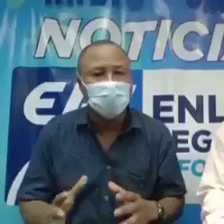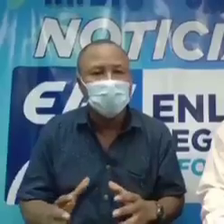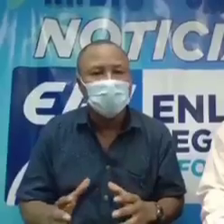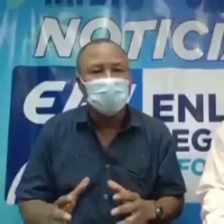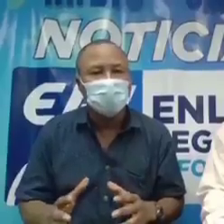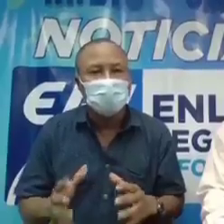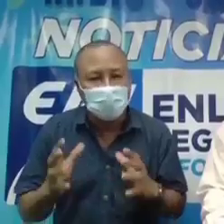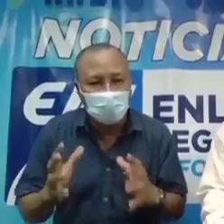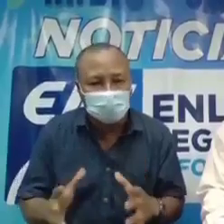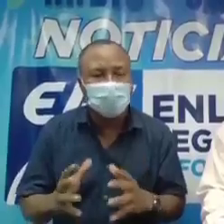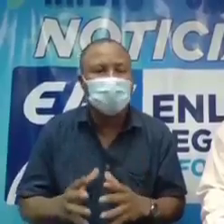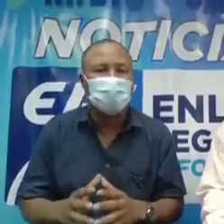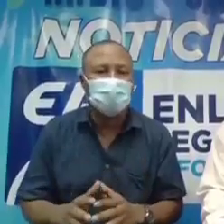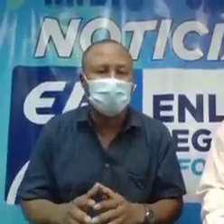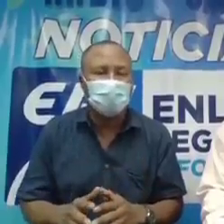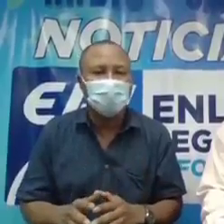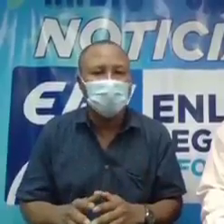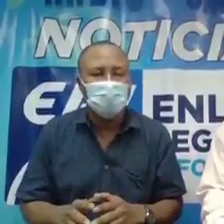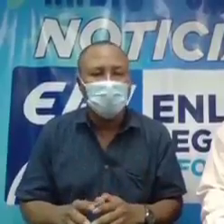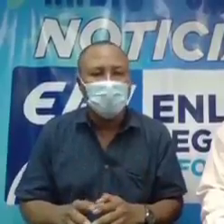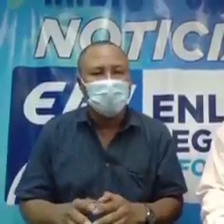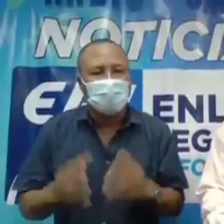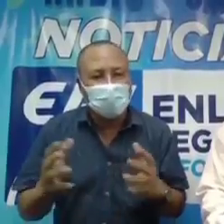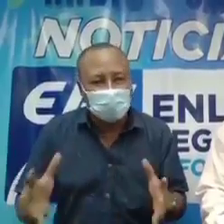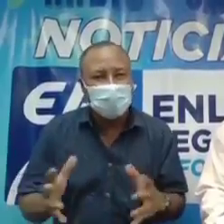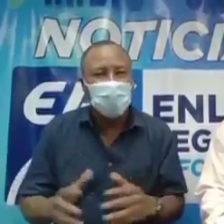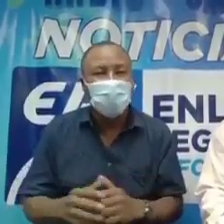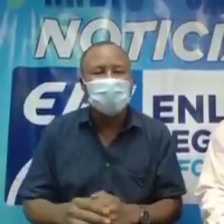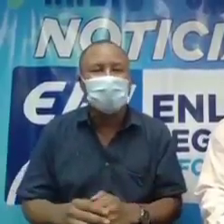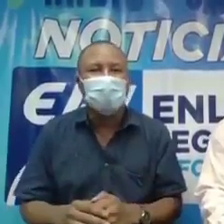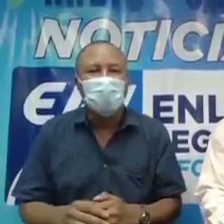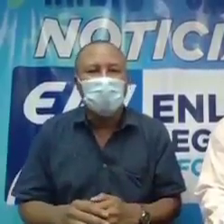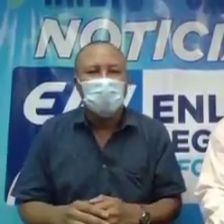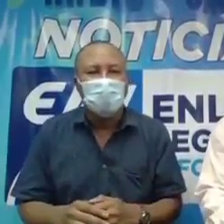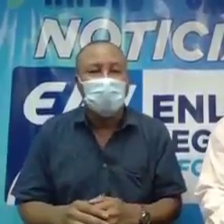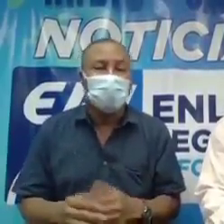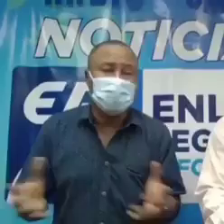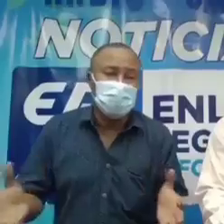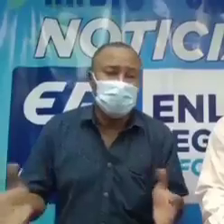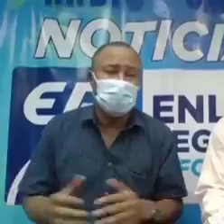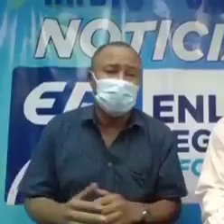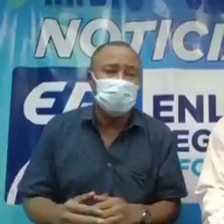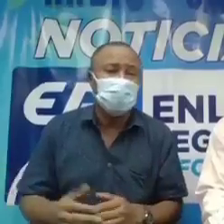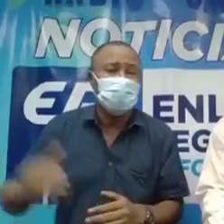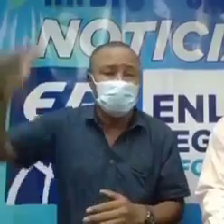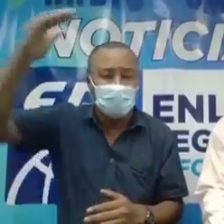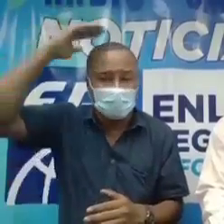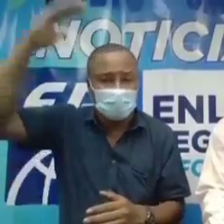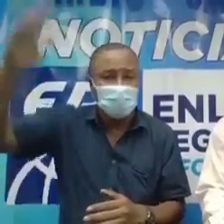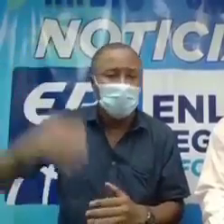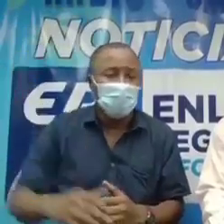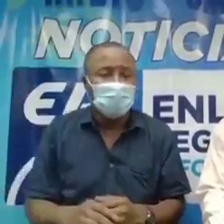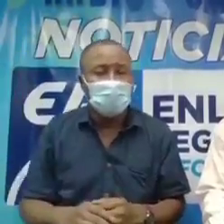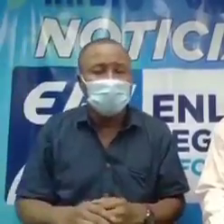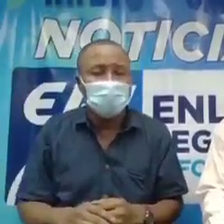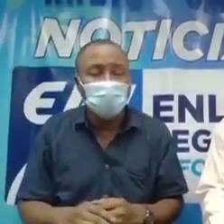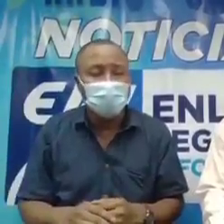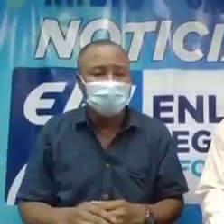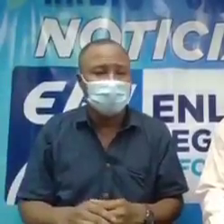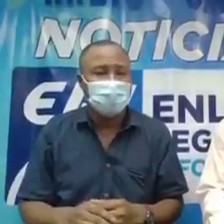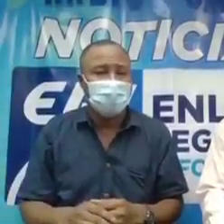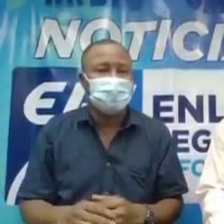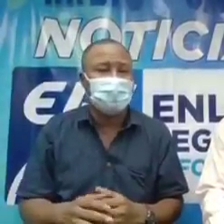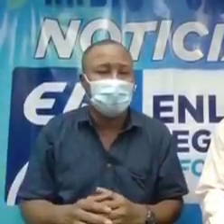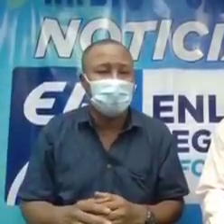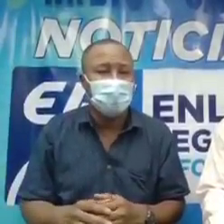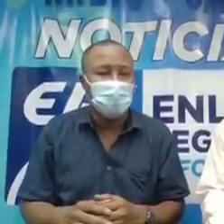recursos de los ecuatorianos, porque es obra pública, porque usted ve que sus principal